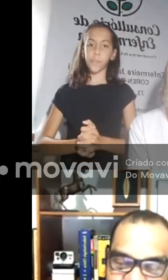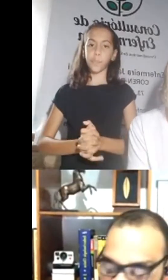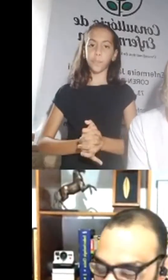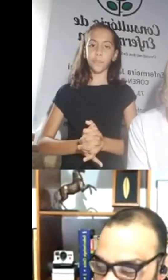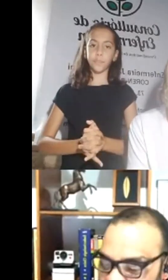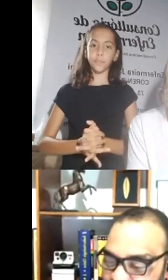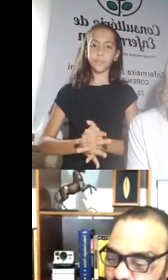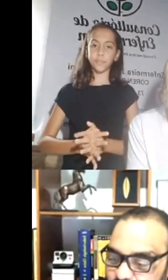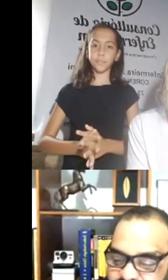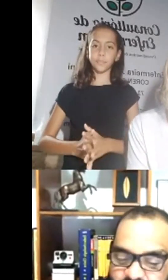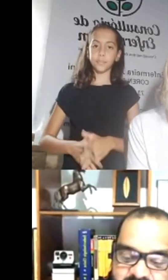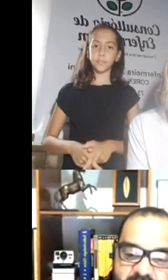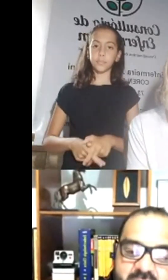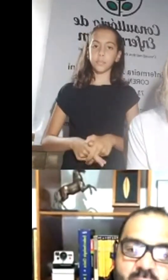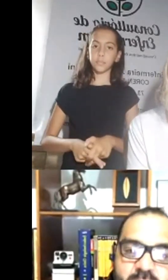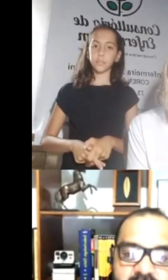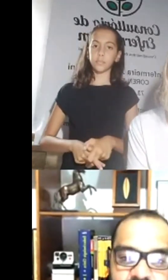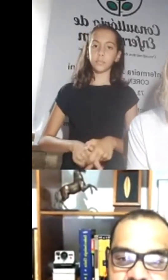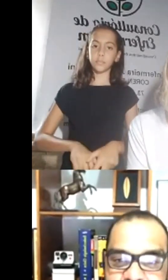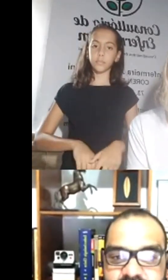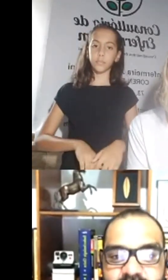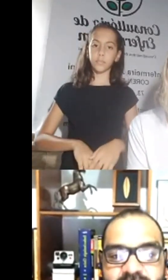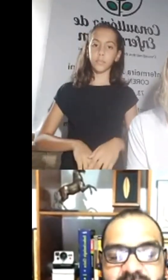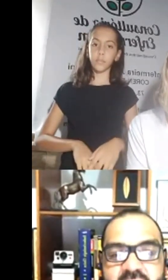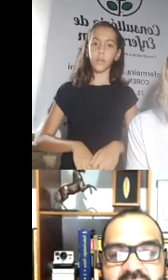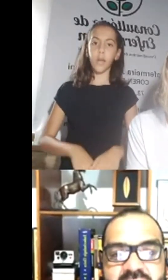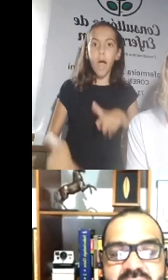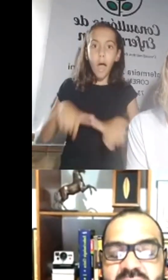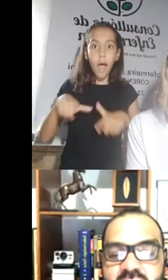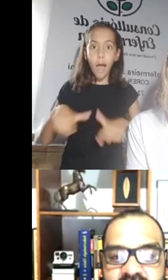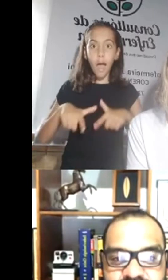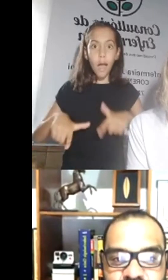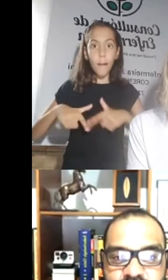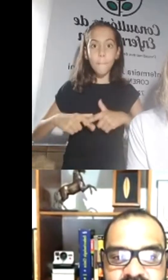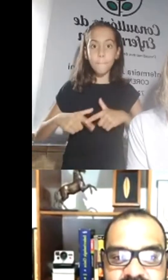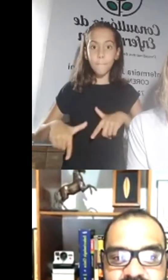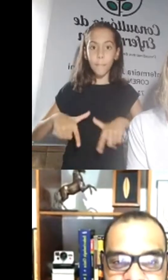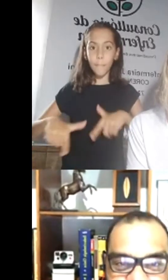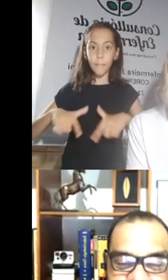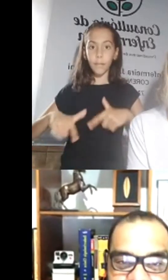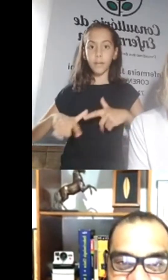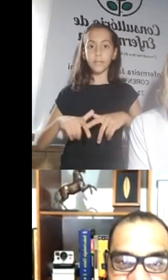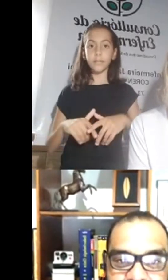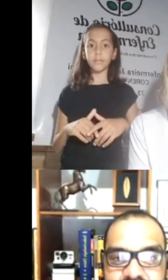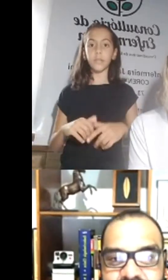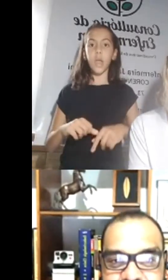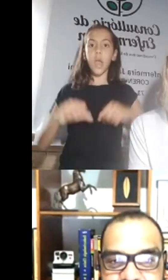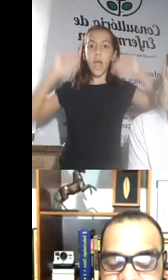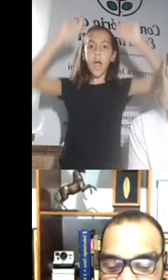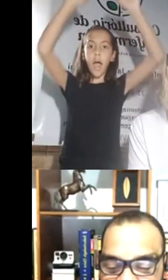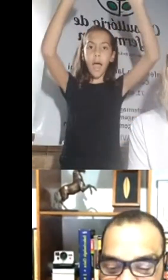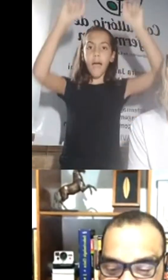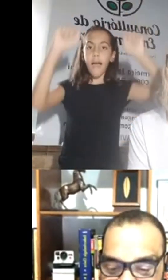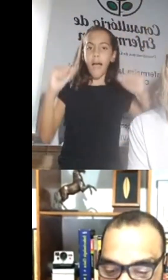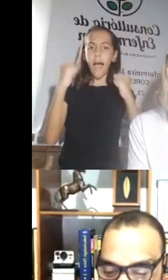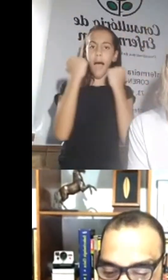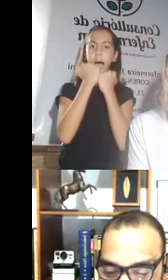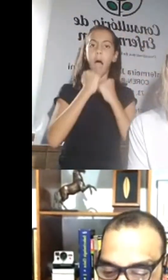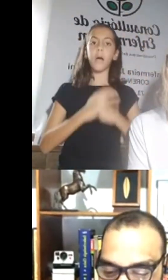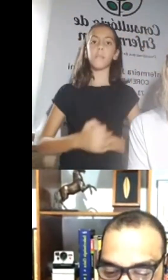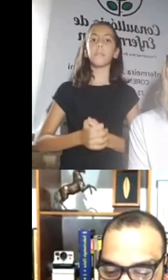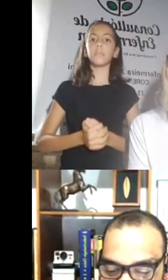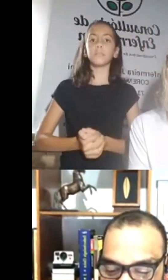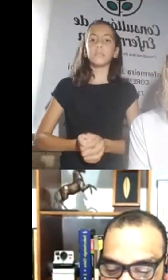para você aí. O pessoal que trabalha comigo aqui no Açores, no hospital, no povoado, no